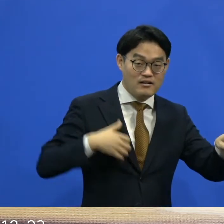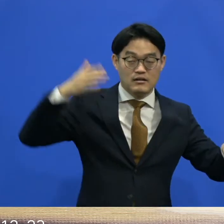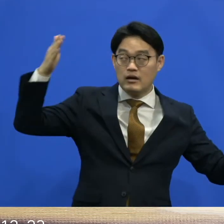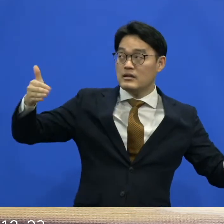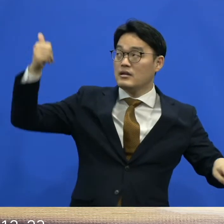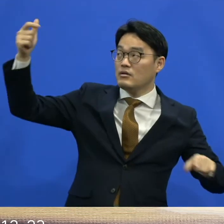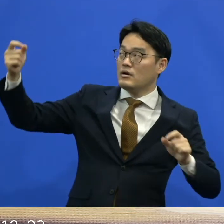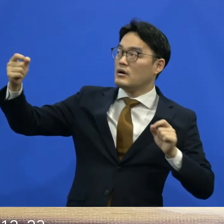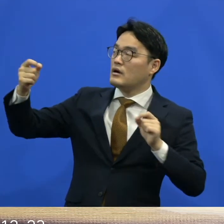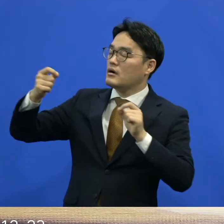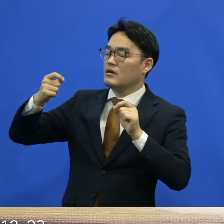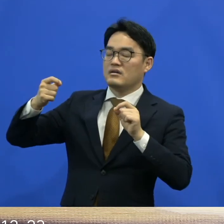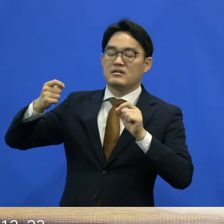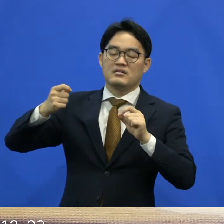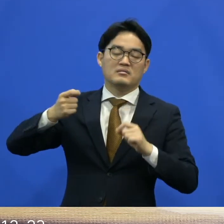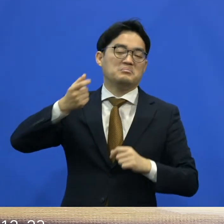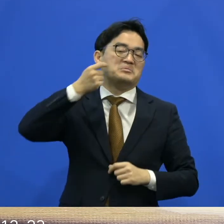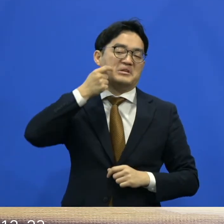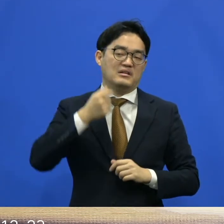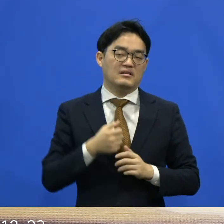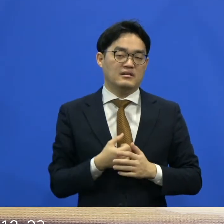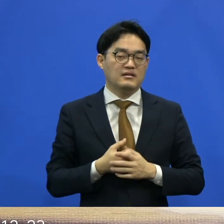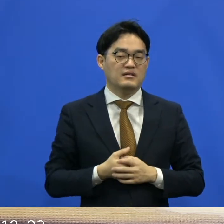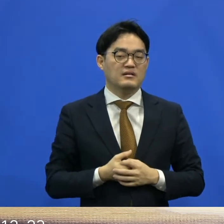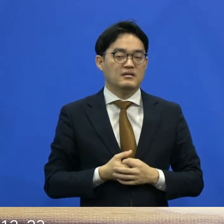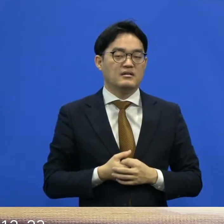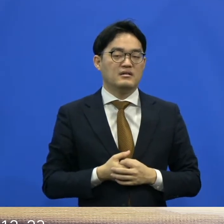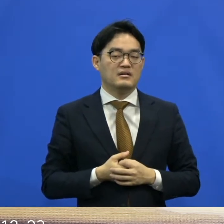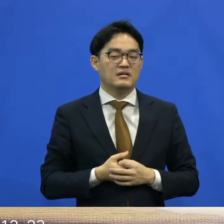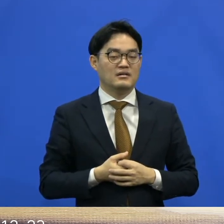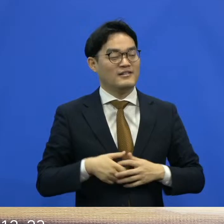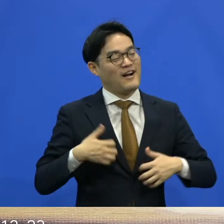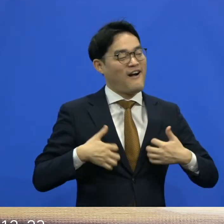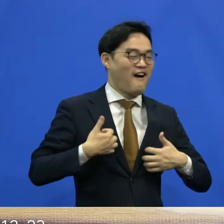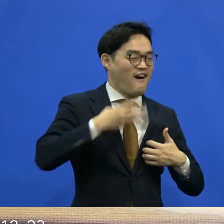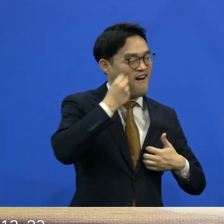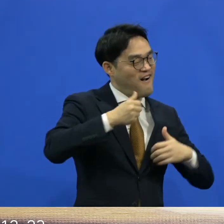가까워지게 해주지 않는다.